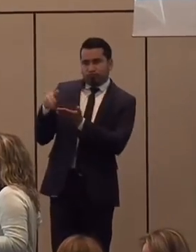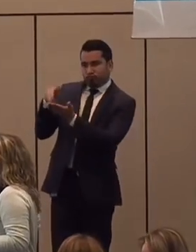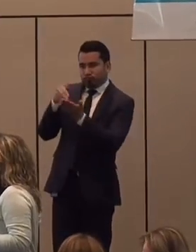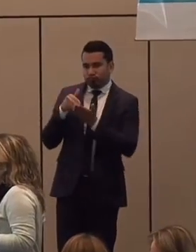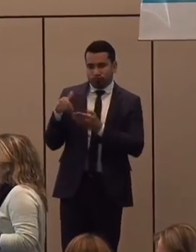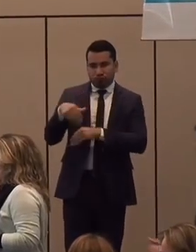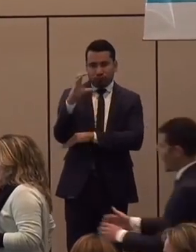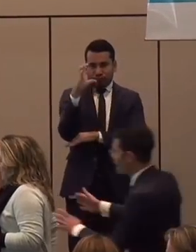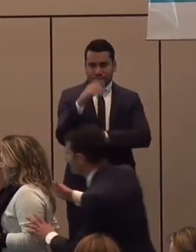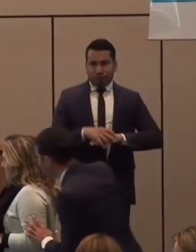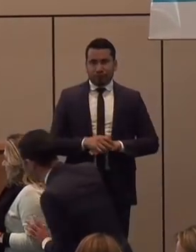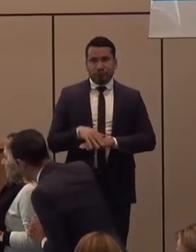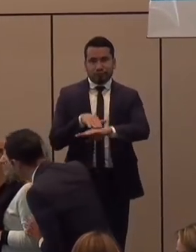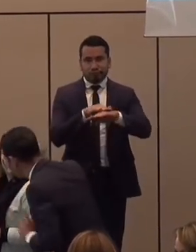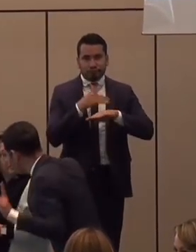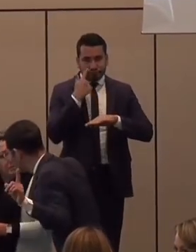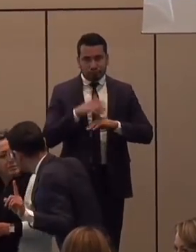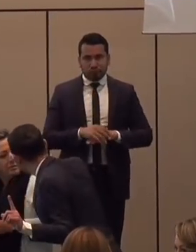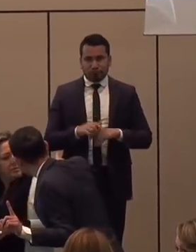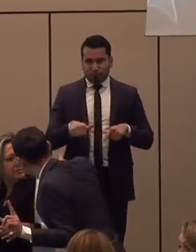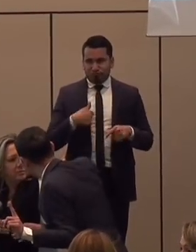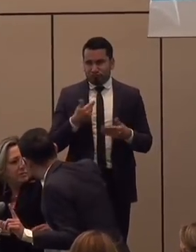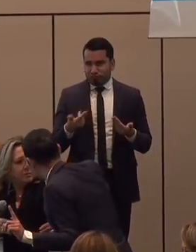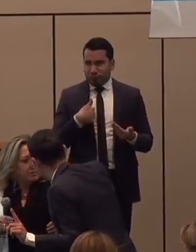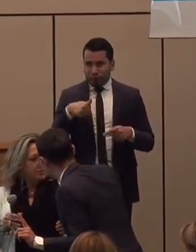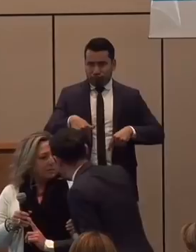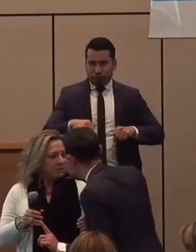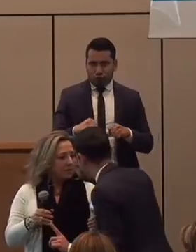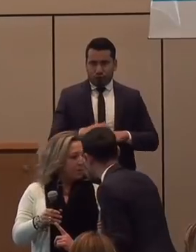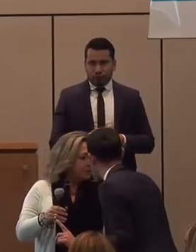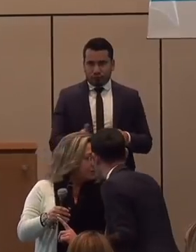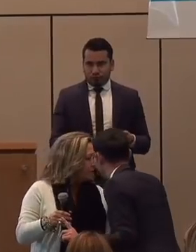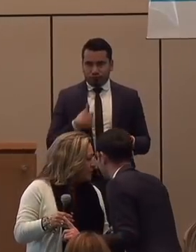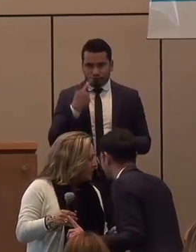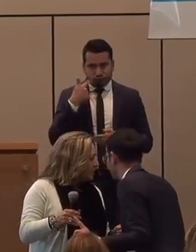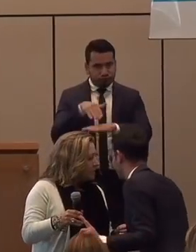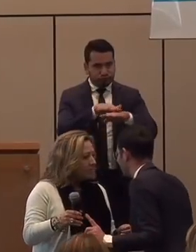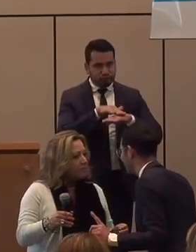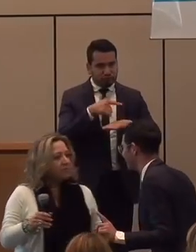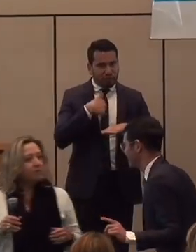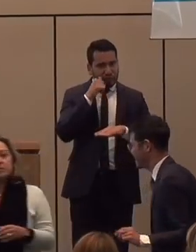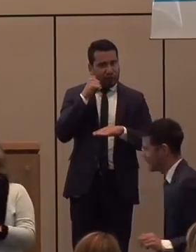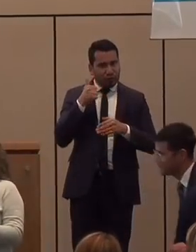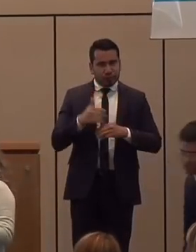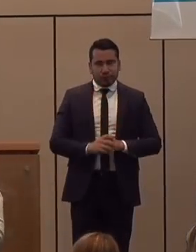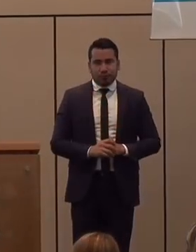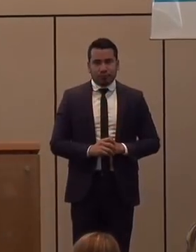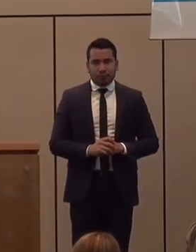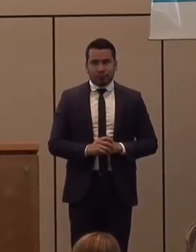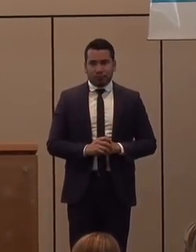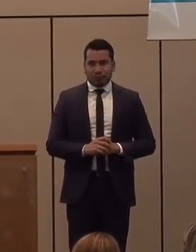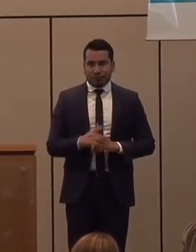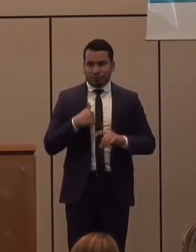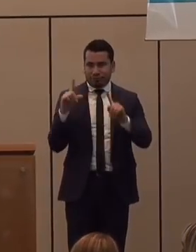ruedas de negocios que estamos haciendo como le fue ayer aquí en bogotá con con la rueda de negocios d de